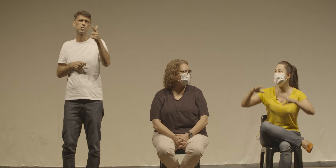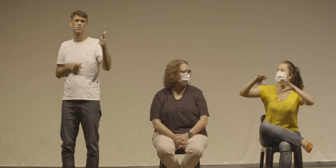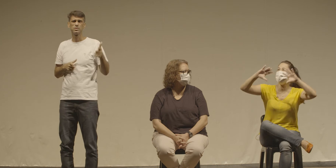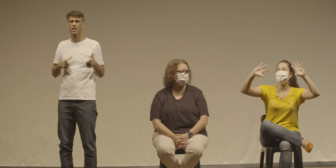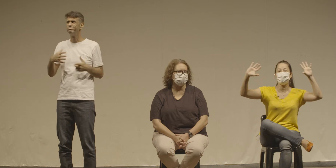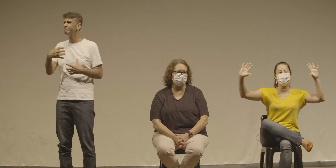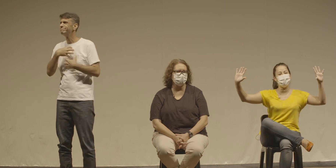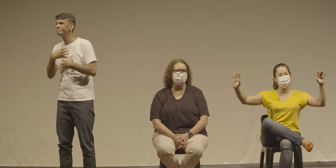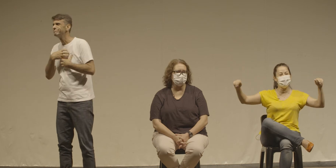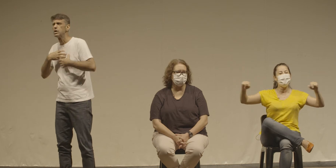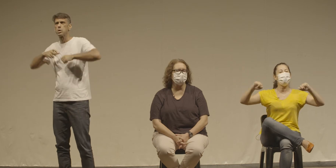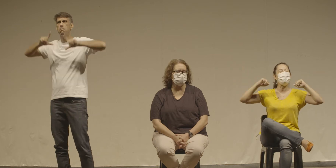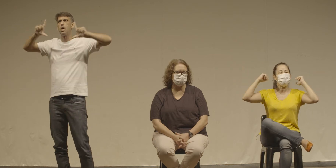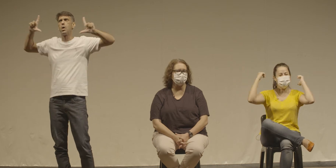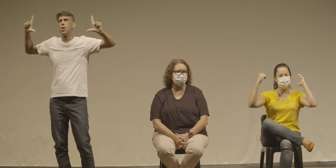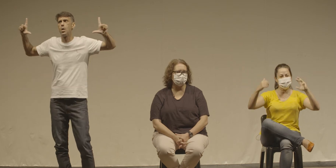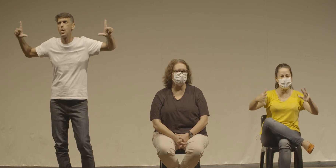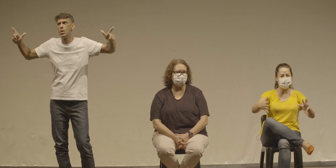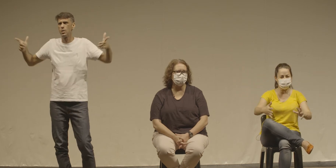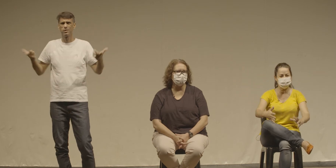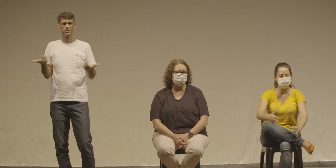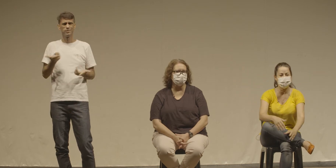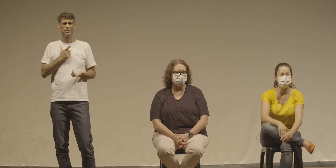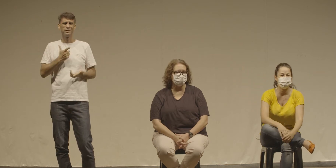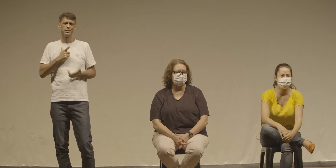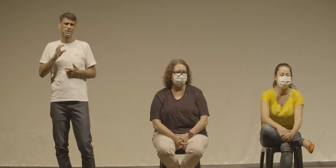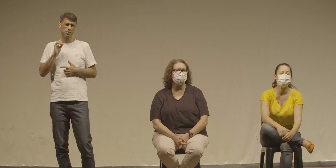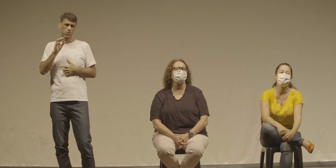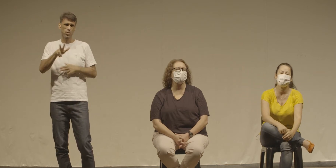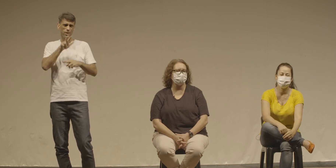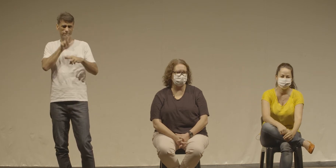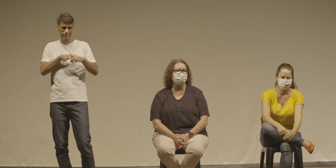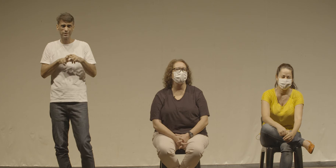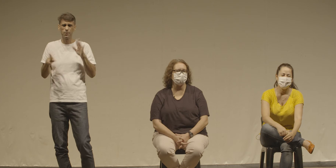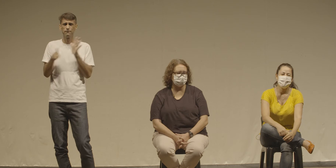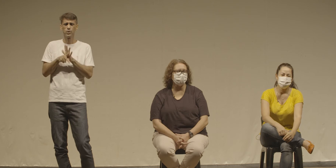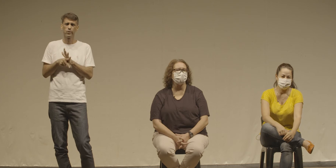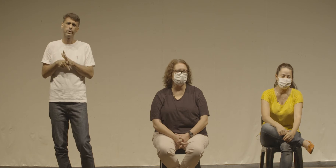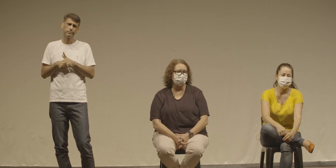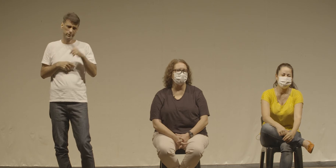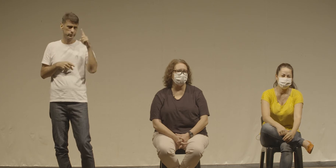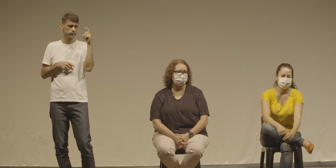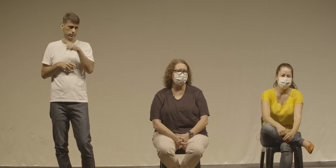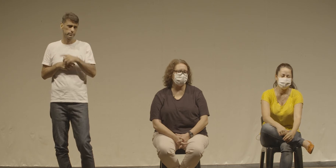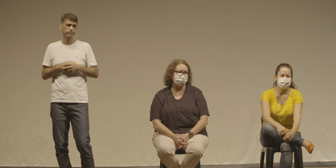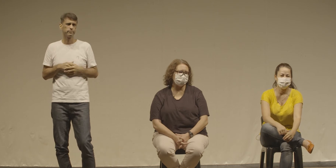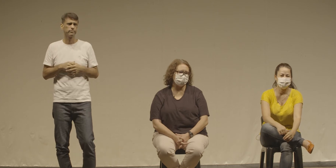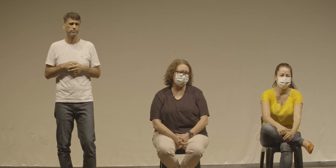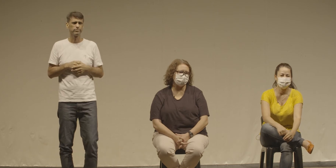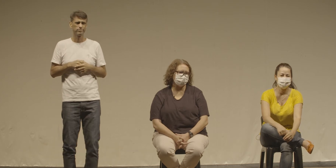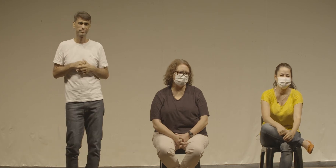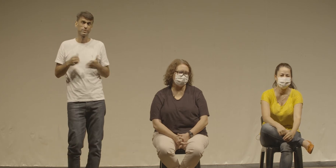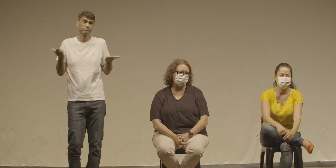ambiente dele, com um telão, com uma projeção, uma cadeira, coisa e tudo mais, né? Então, assim, eu acho que assim,